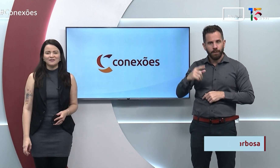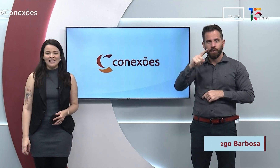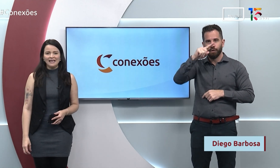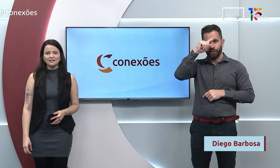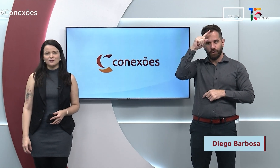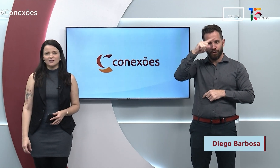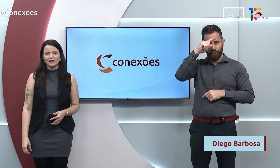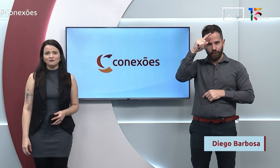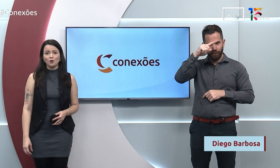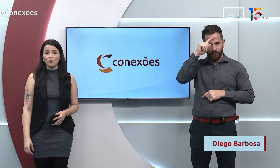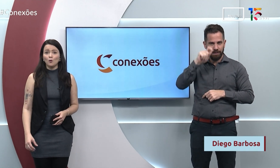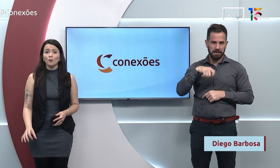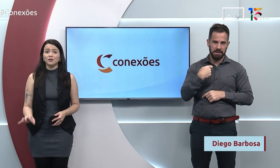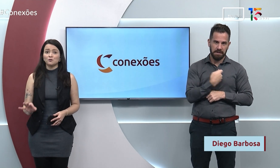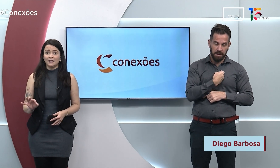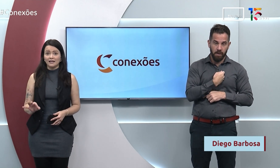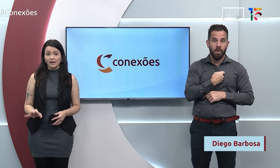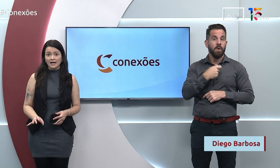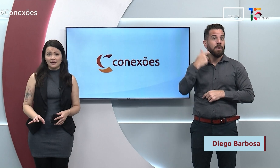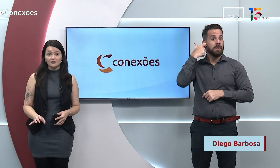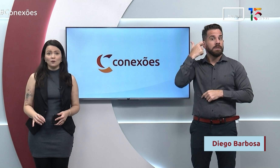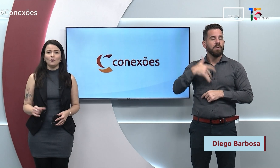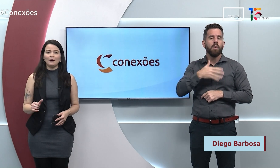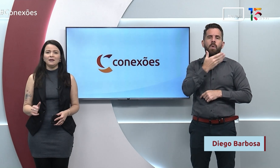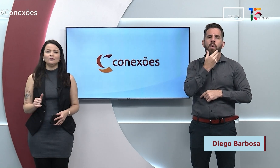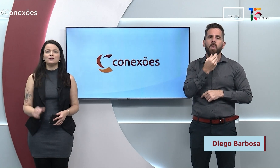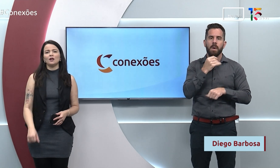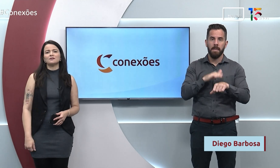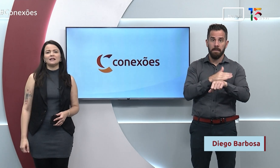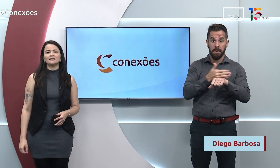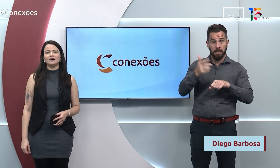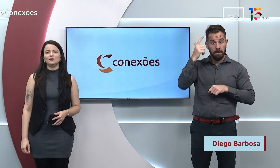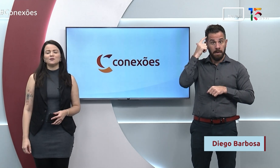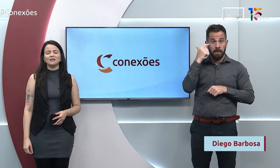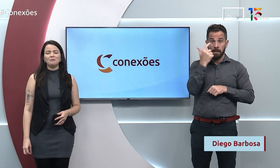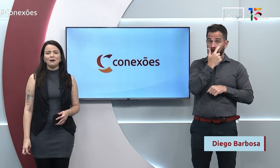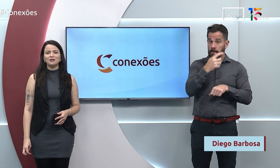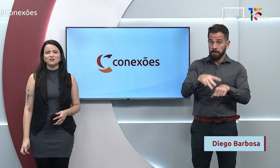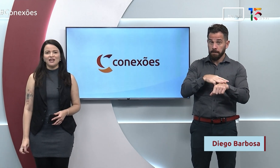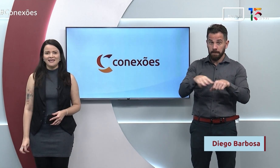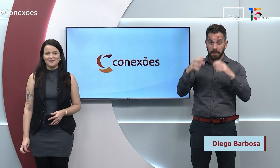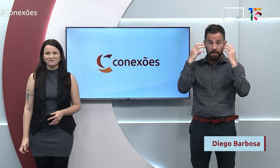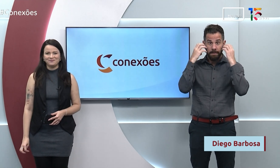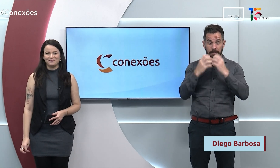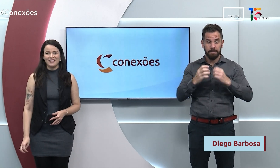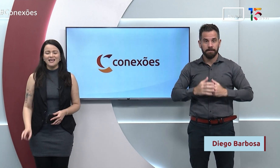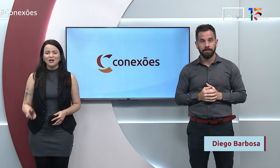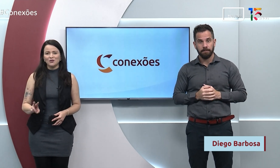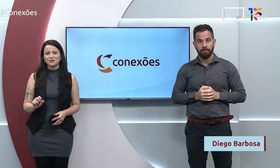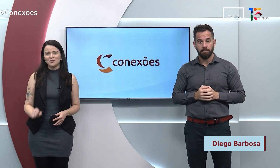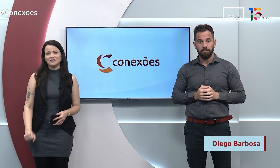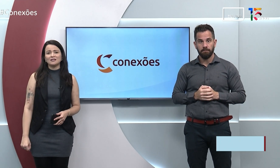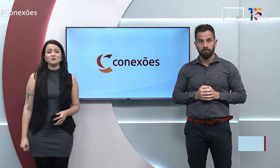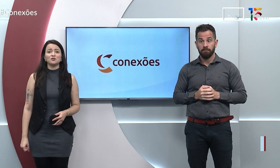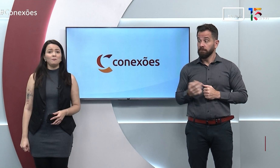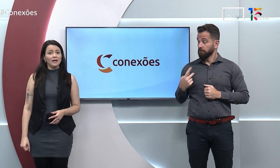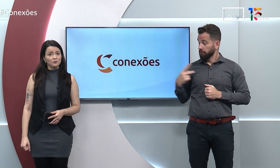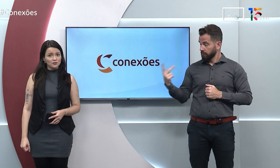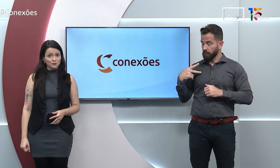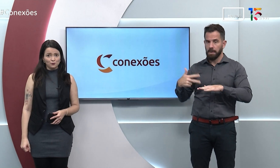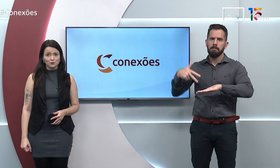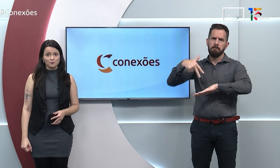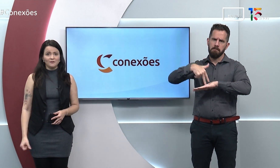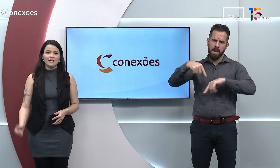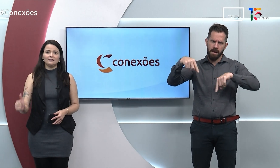Diego. Ele se descreve como um homem de pele clara, com cabelos e olhos castanhos e barba cheia. Nós dois estamos de pé